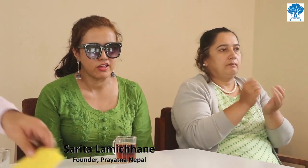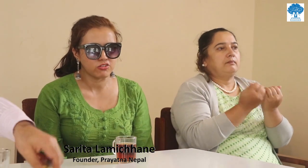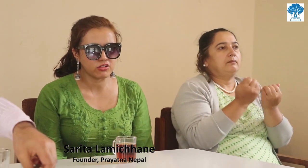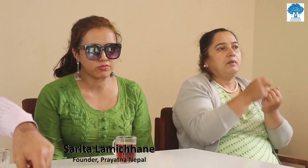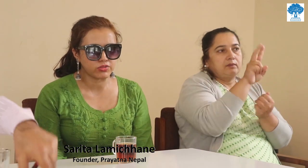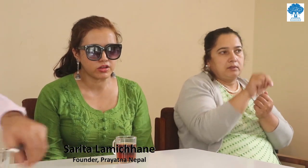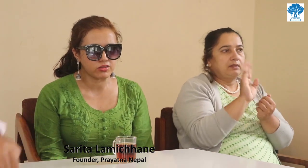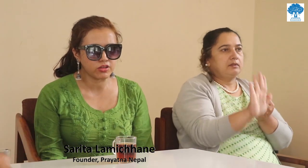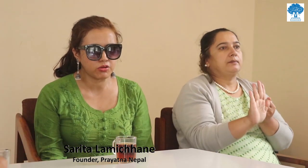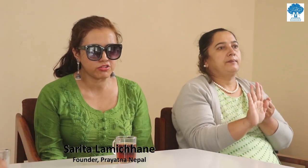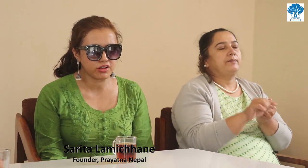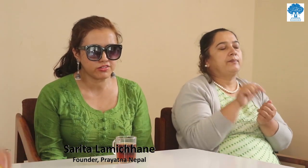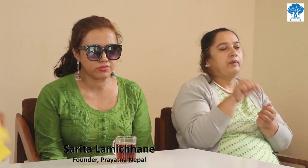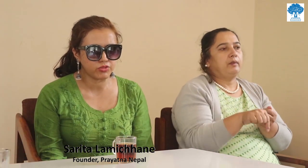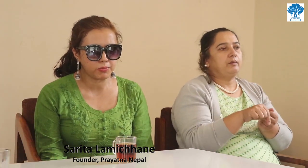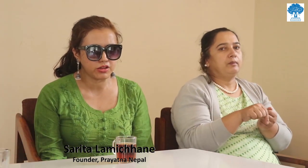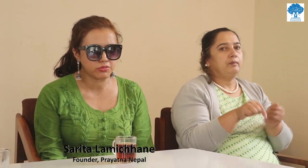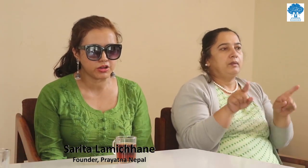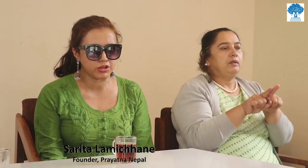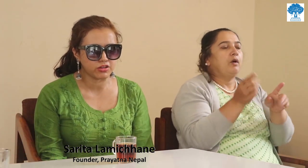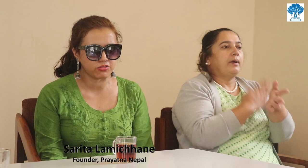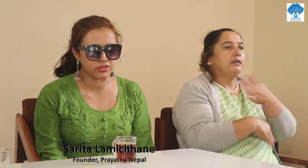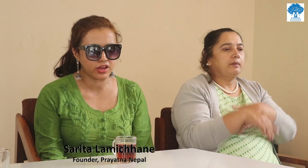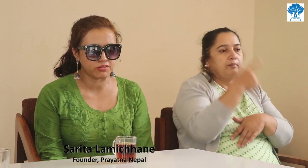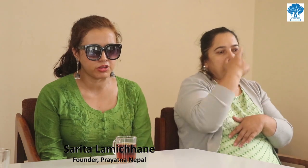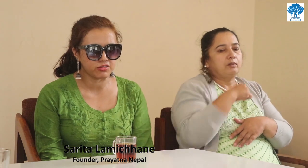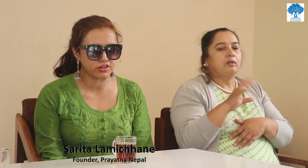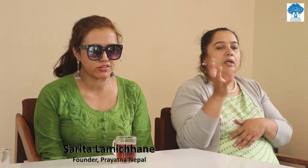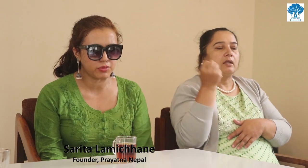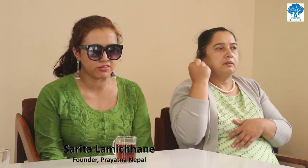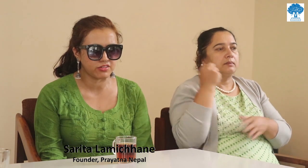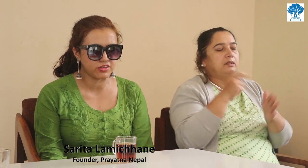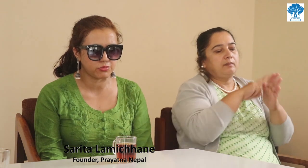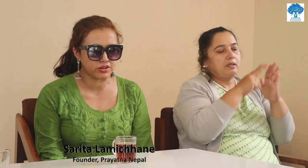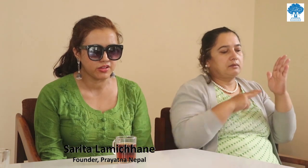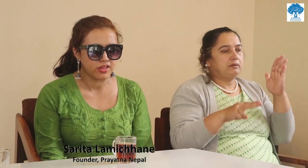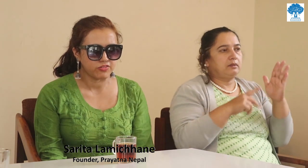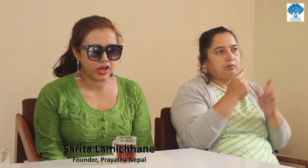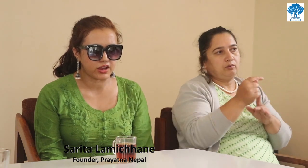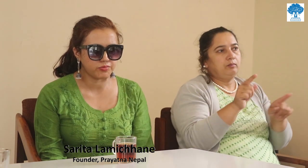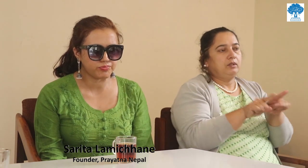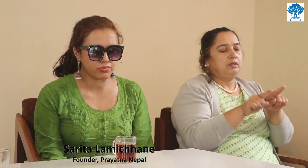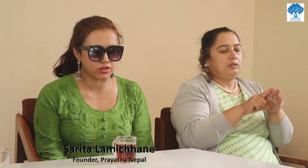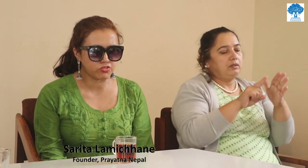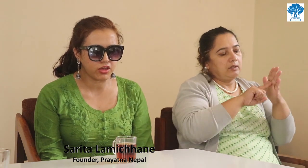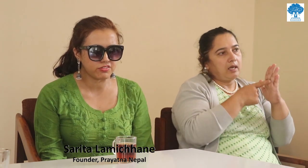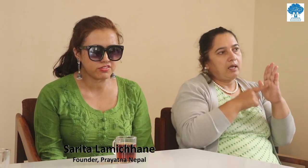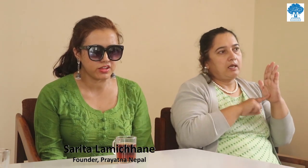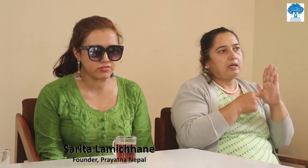छ। तर यही अन्तर्राष्ट्रिय अपाङ्गता भएका व्यक्तिहरूको अधिकार सम्बन्धी अन्तर्राष्ट्रिय महासन्धिको पनि